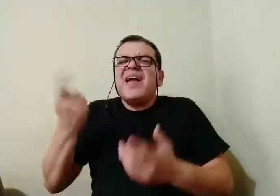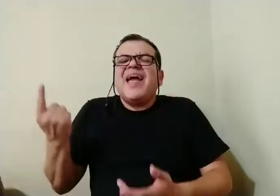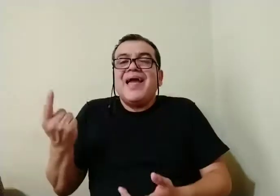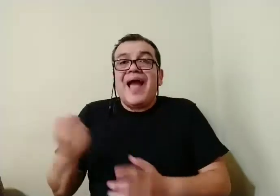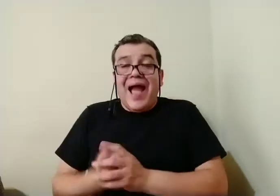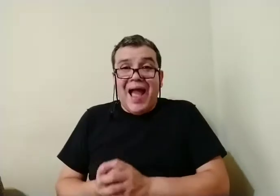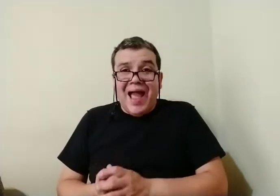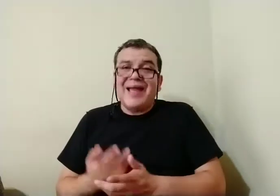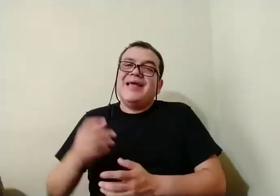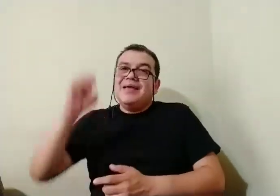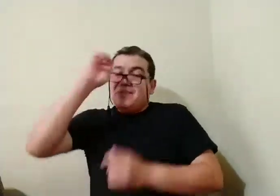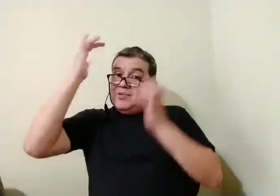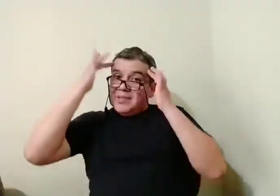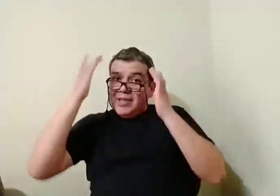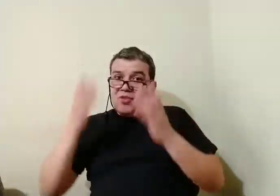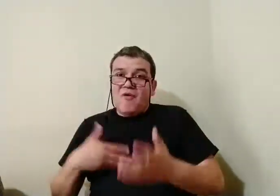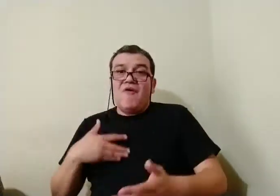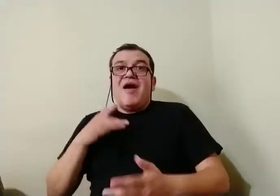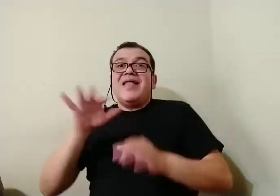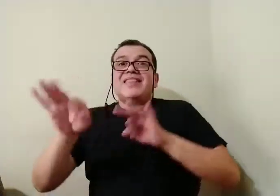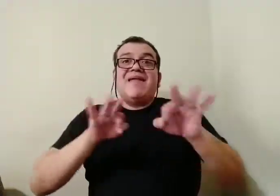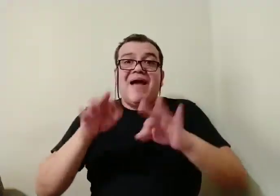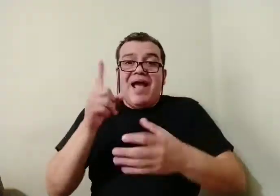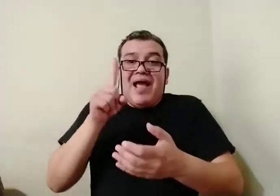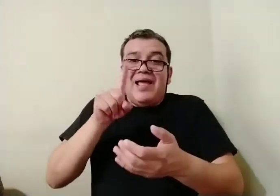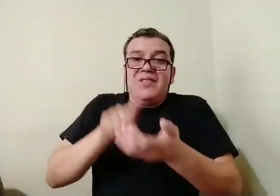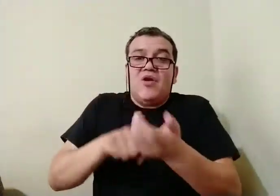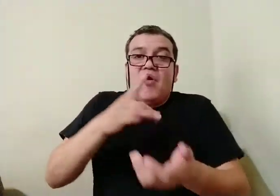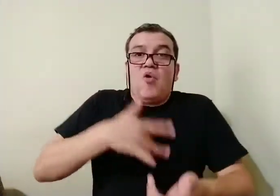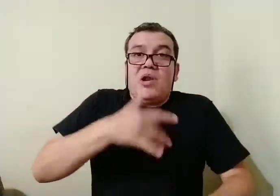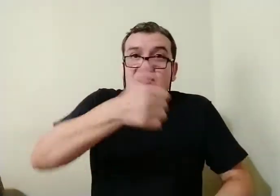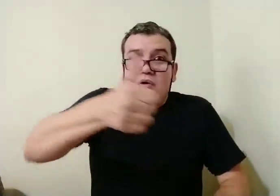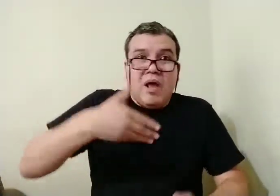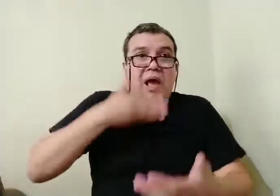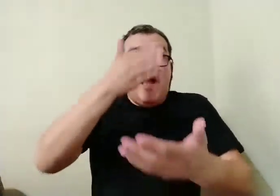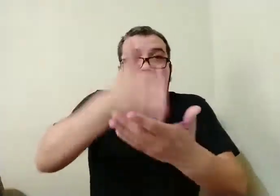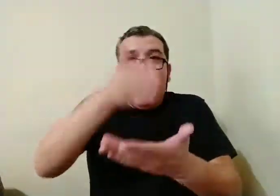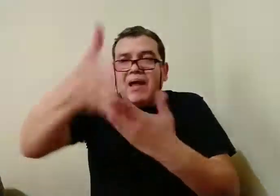necesidad que tienen de Dios y de arrepentirse.